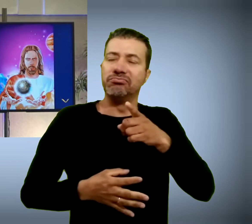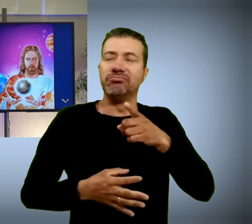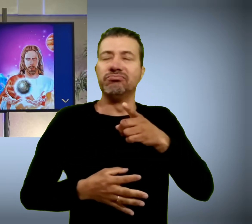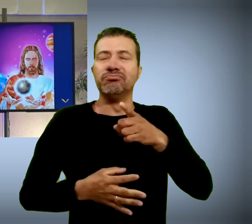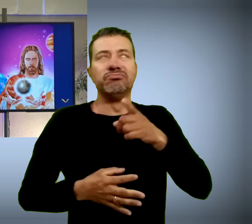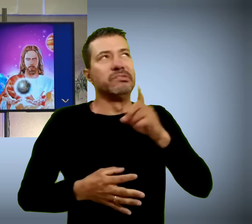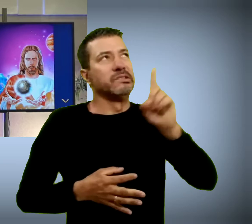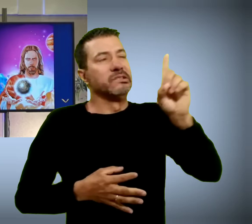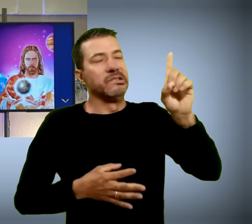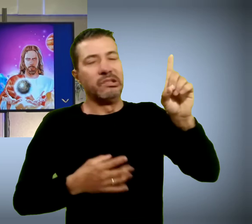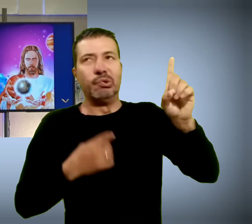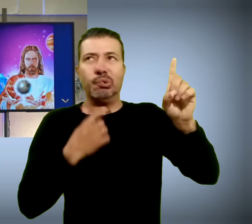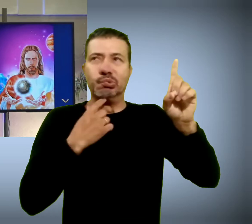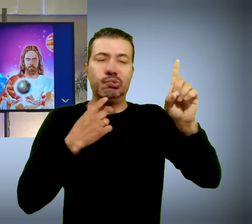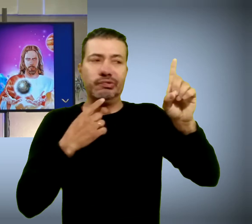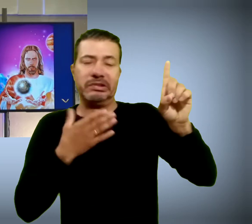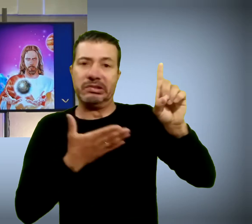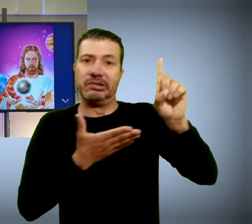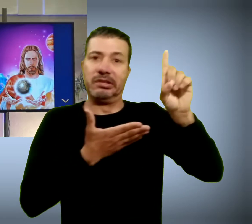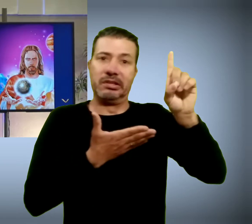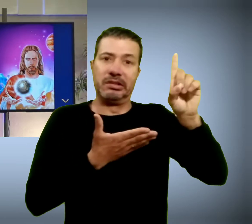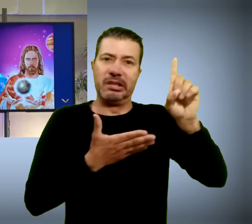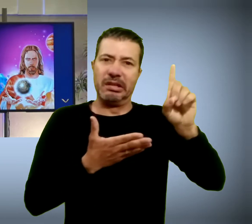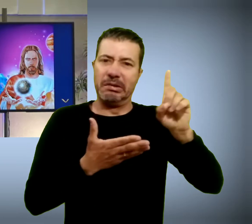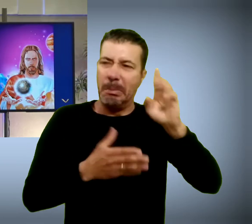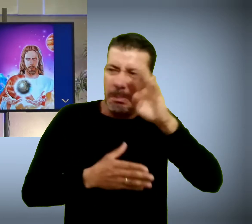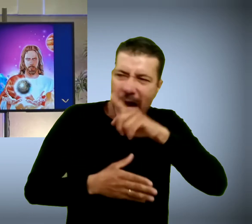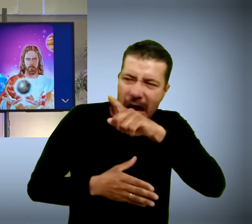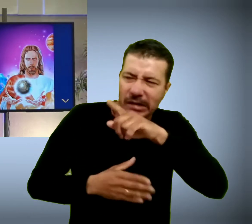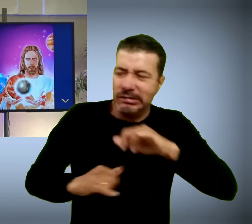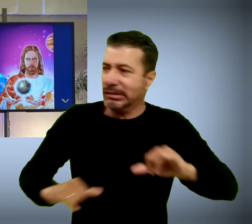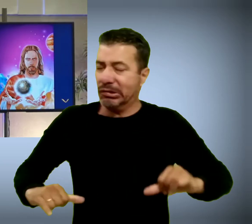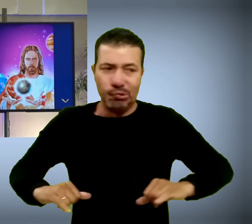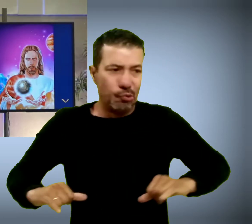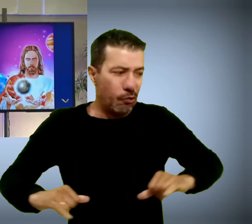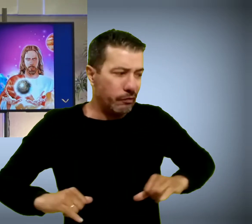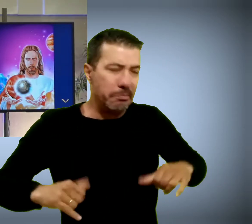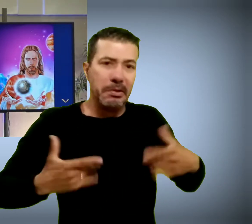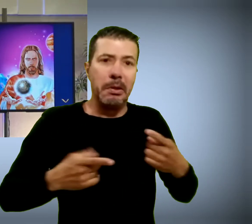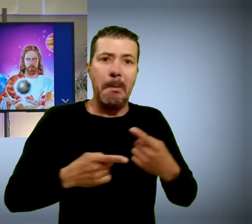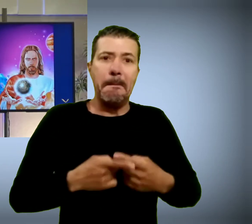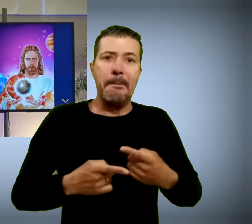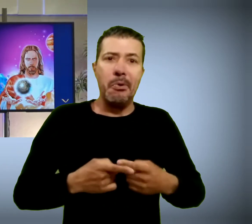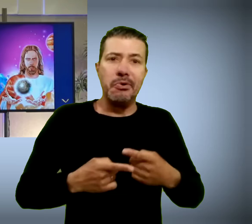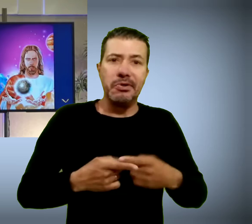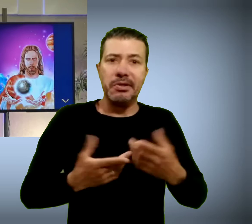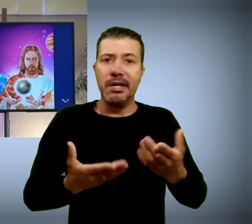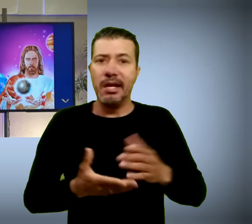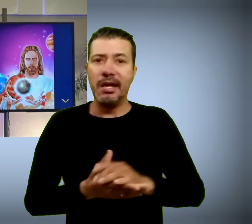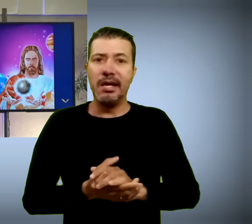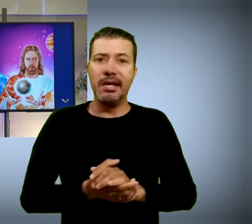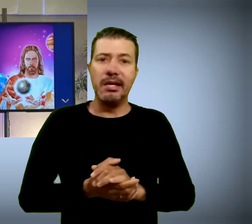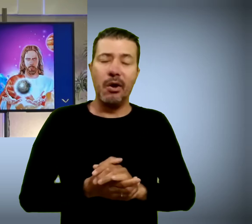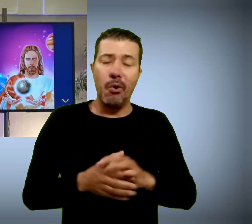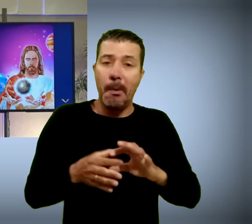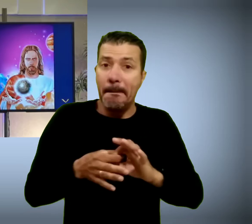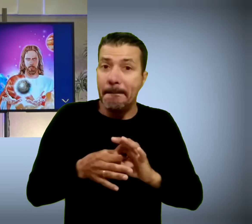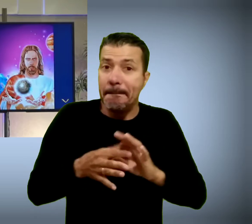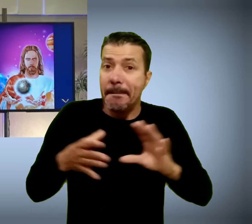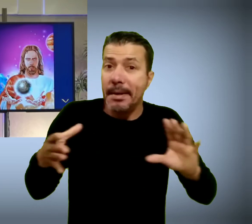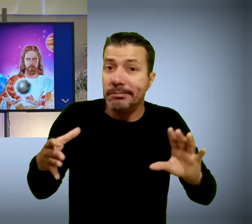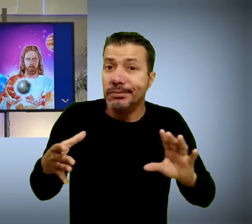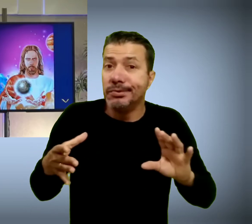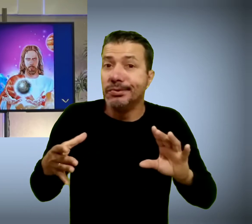até. Vendo tanto mal, tanto sofrimento, será mesmo que Deus existe? Por que Ele tolera ou permite que o